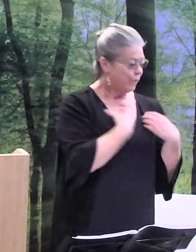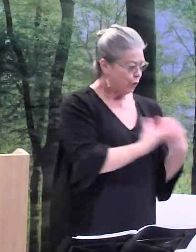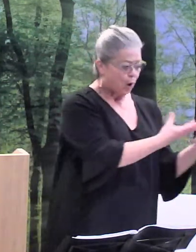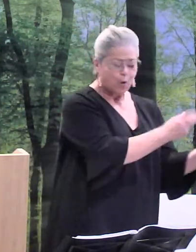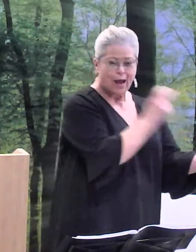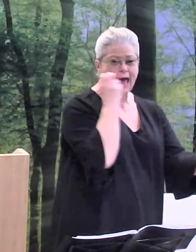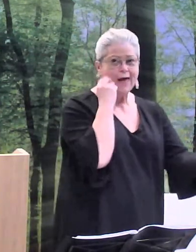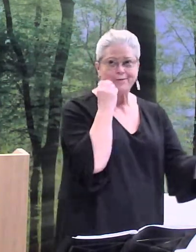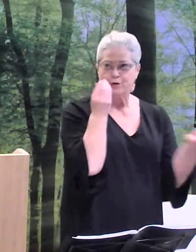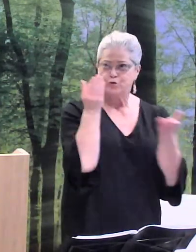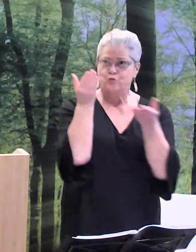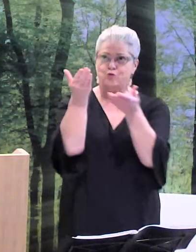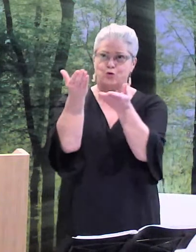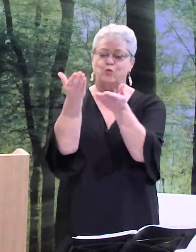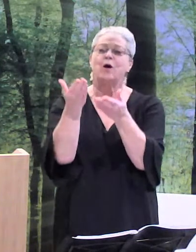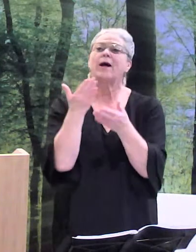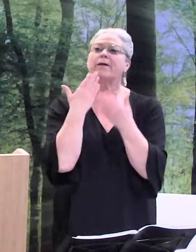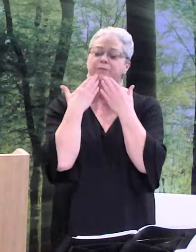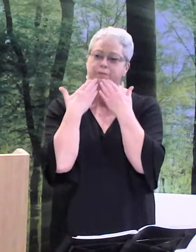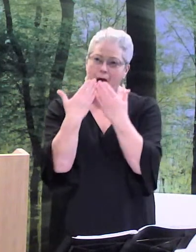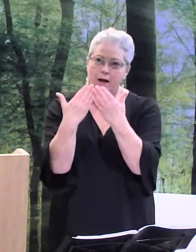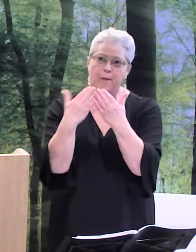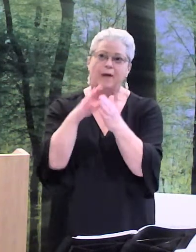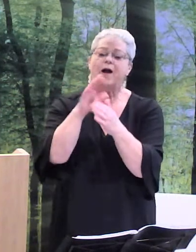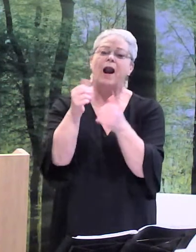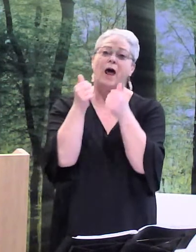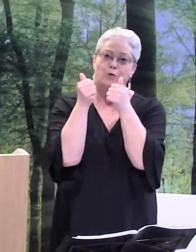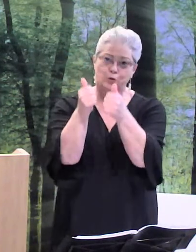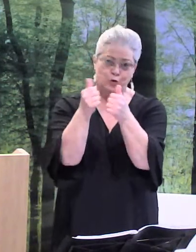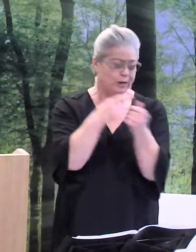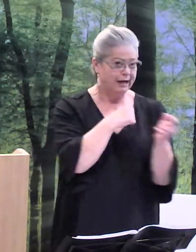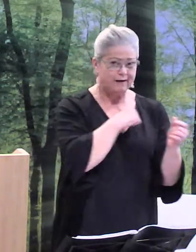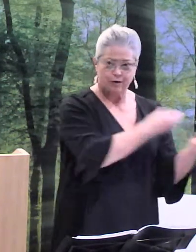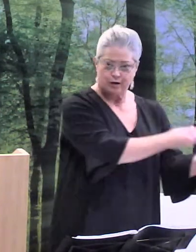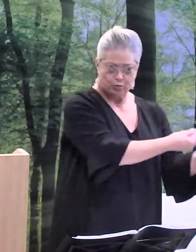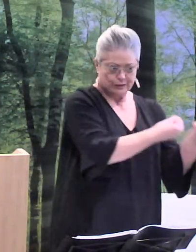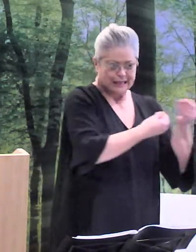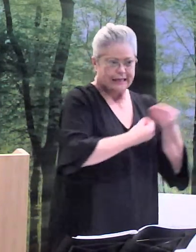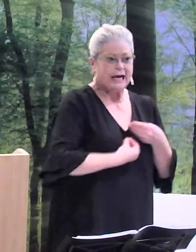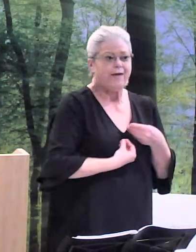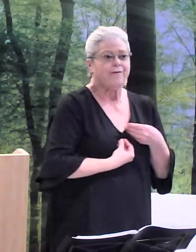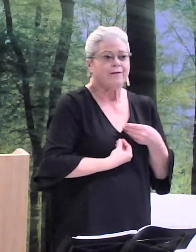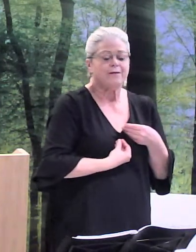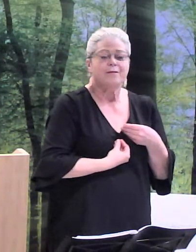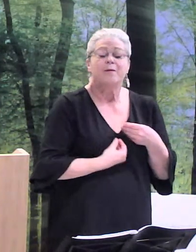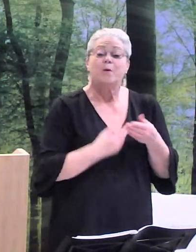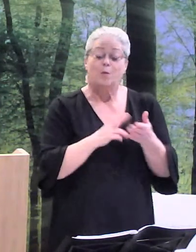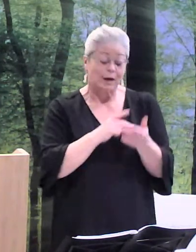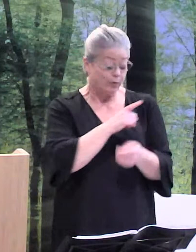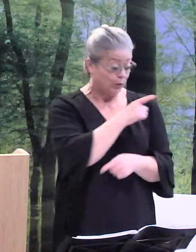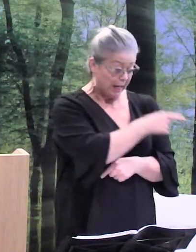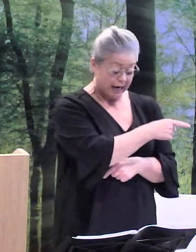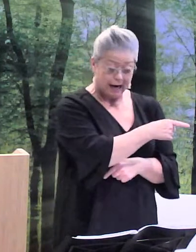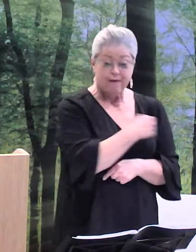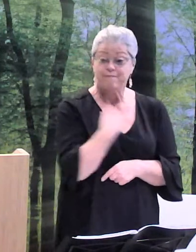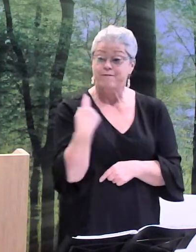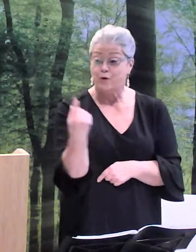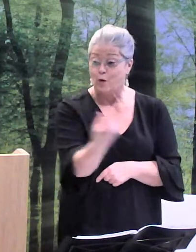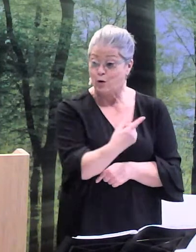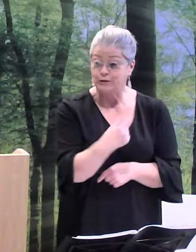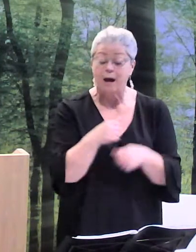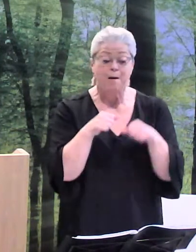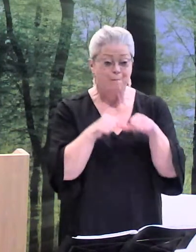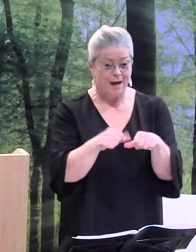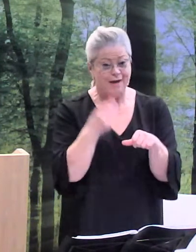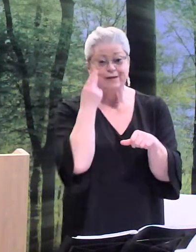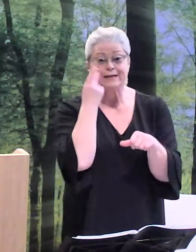toe. We zijn u dankbaar voor al het goede dat hij ons gegeven heeft en waardoor hij voor ons een blijvend